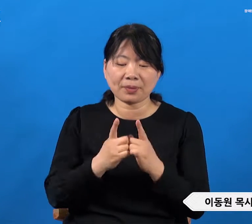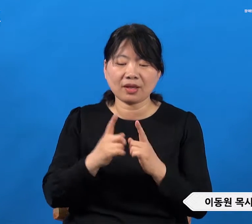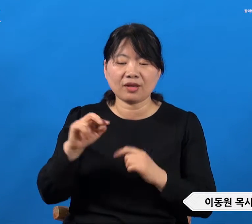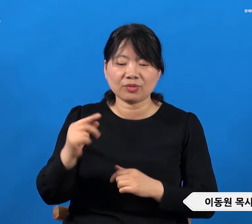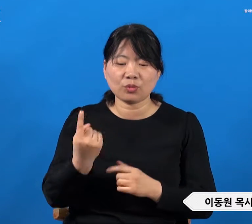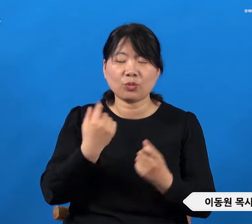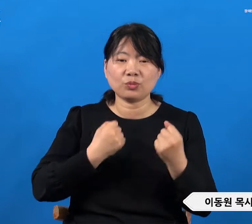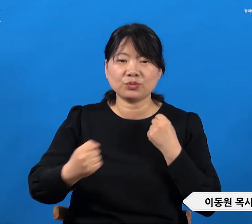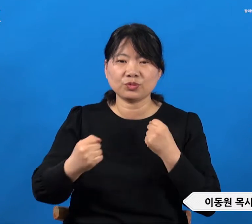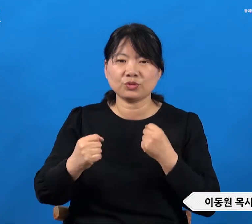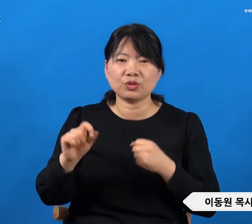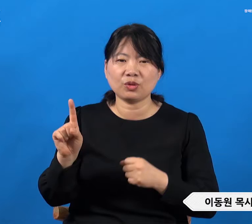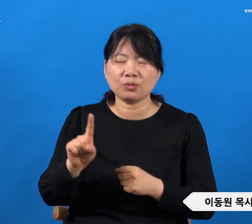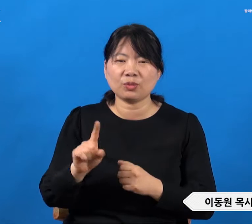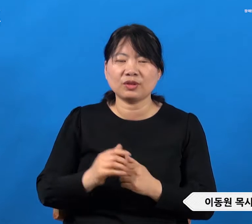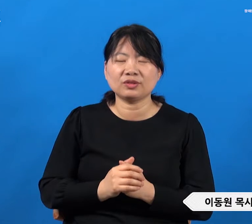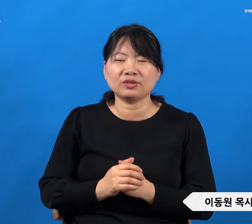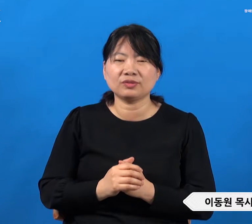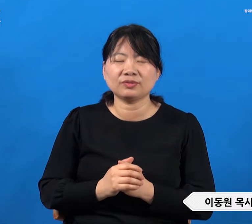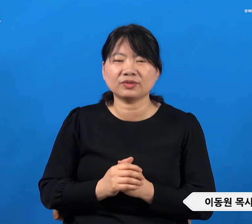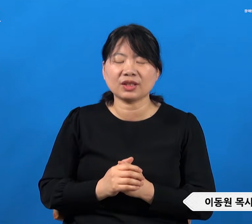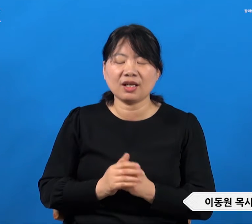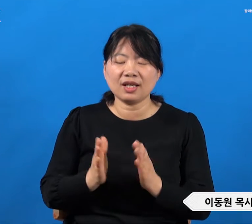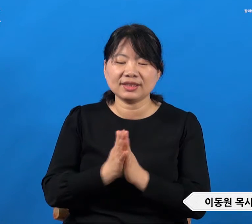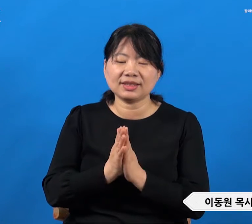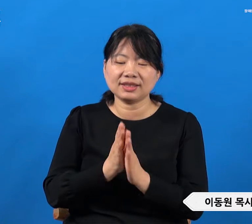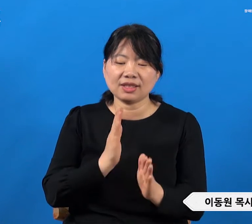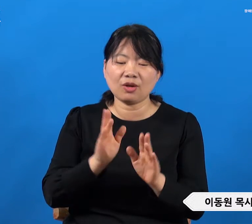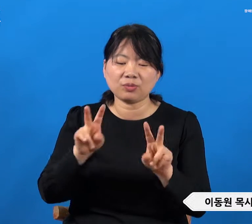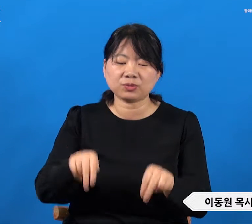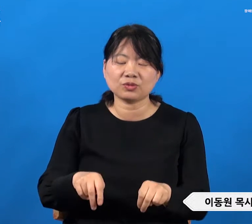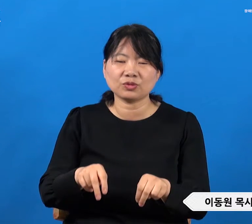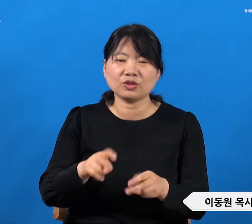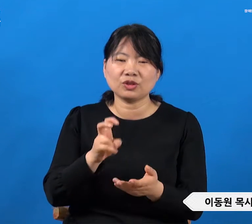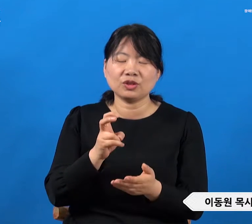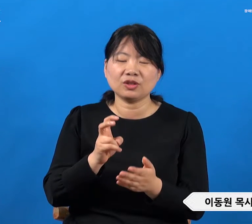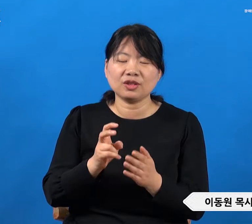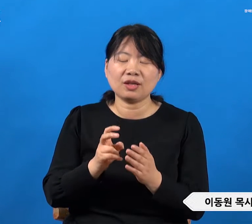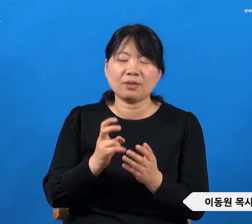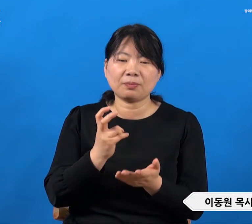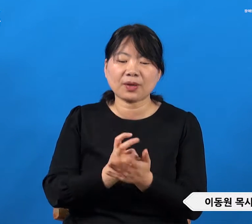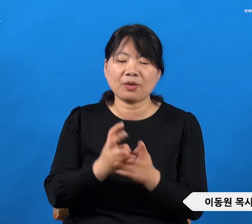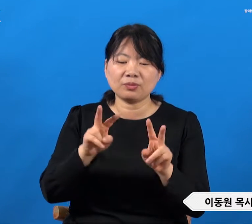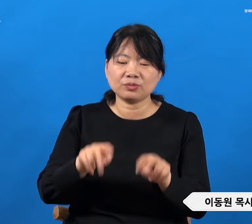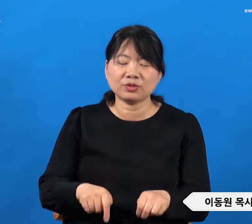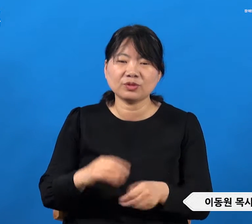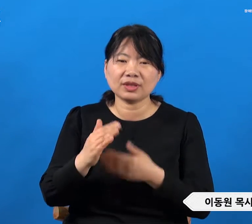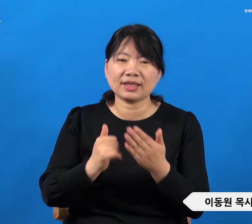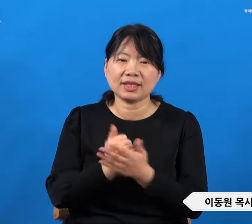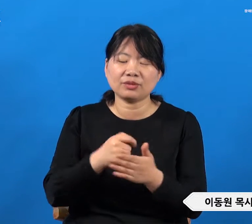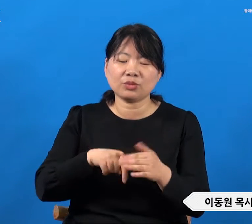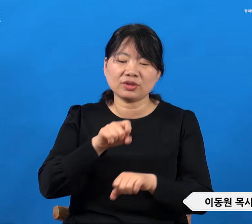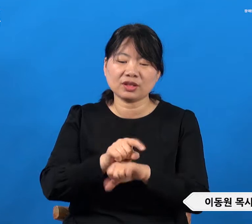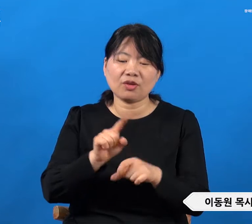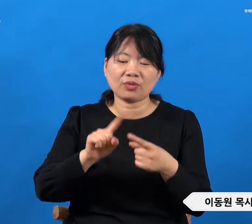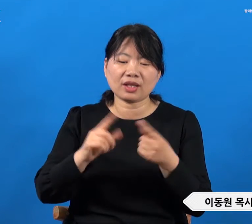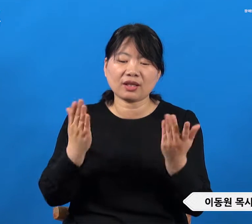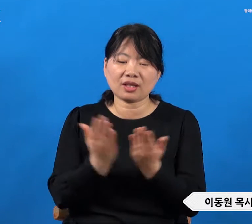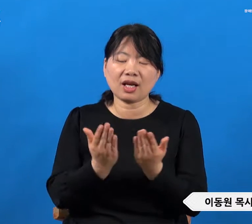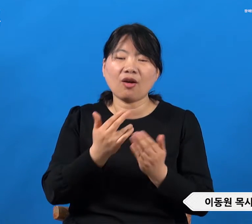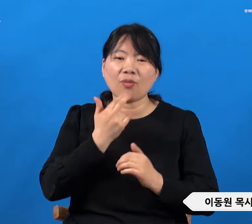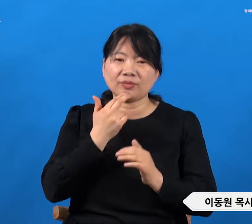어떤 상황 속에서도 무법과 무질서는 하나님의 속성과 결코 일치하지